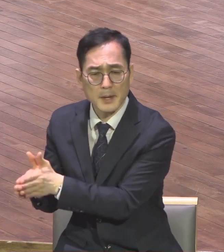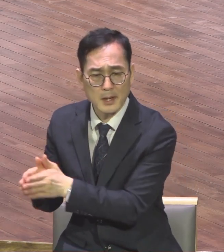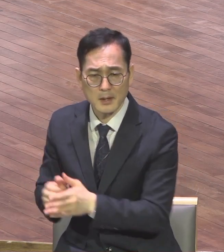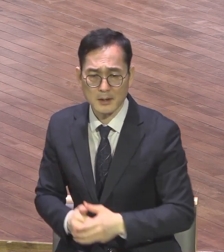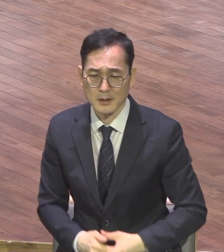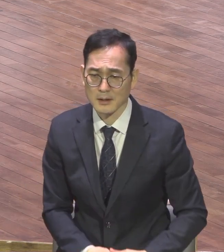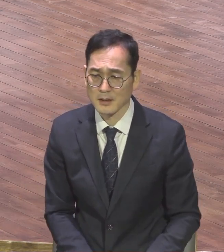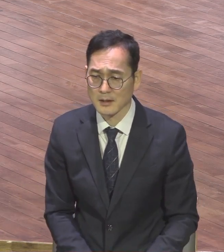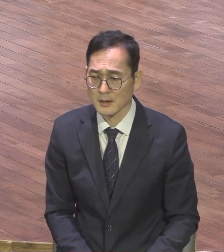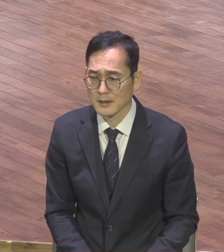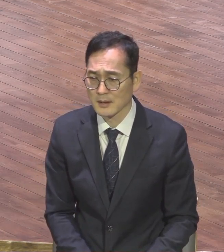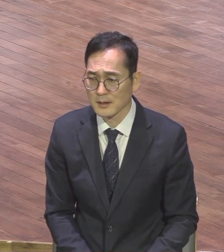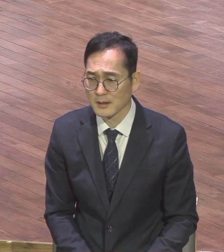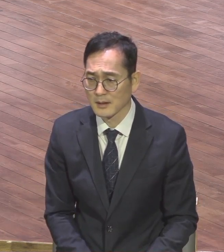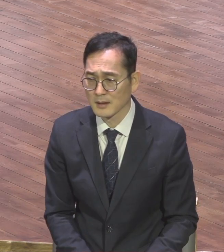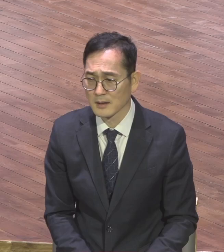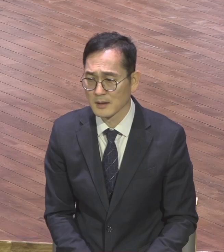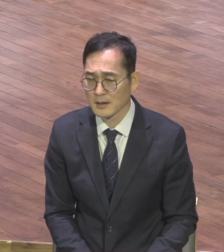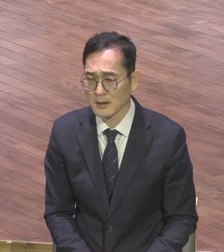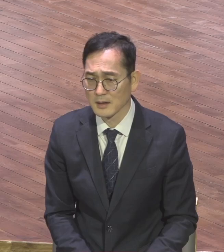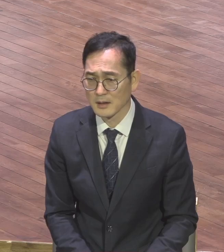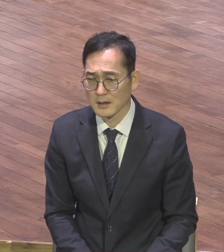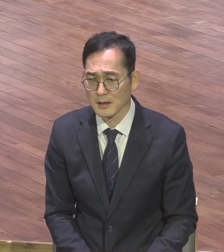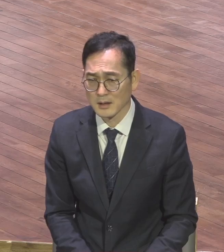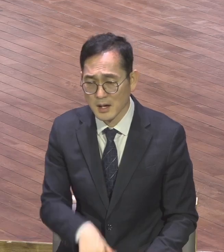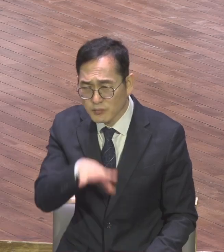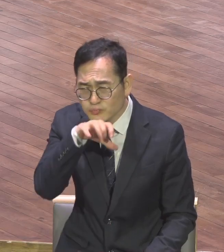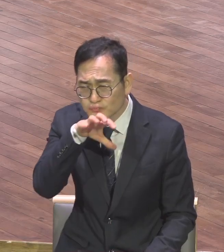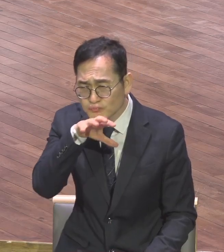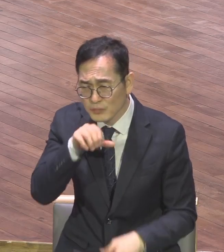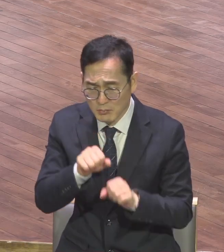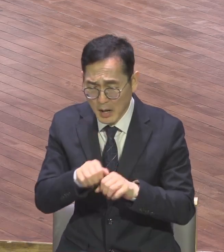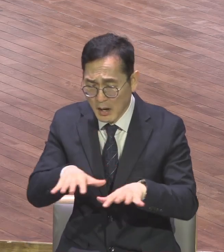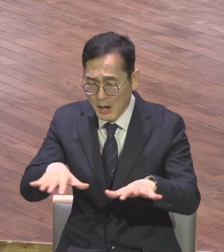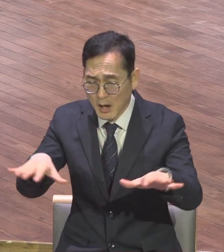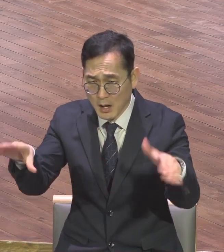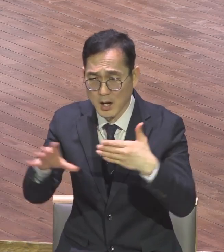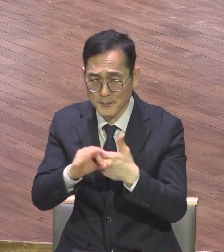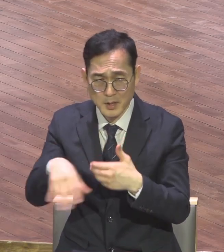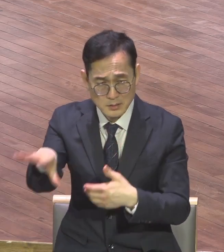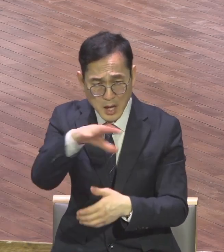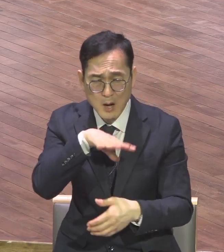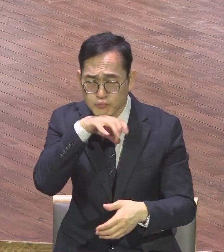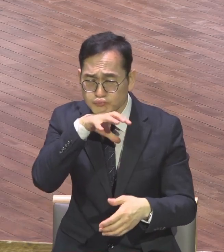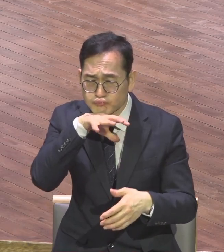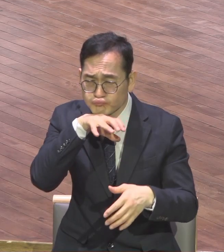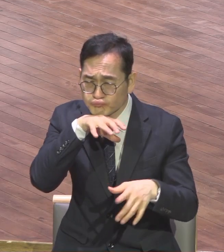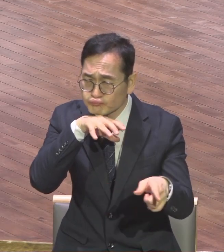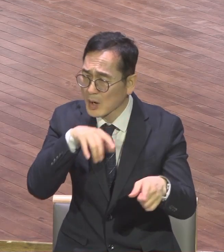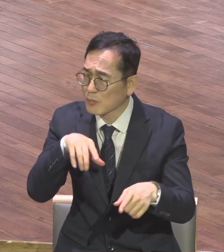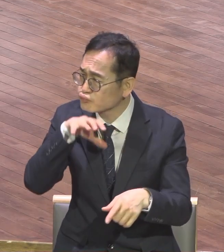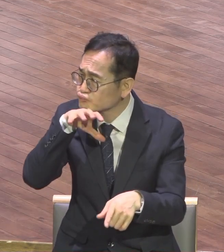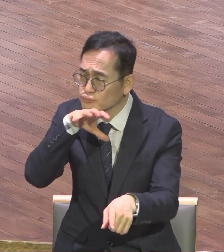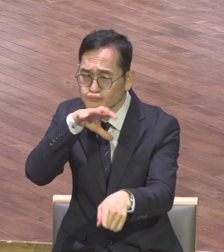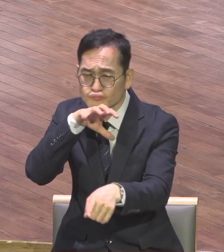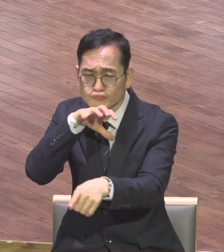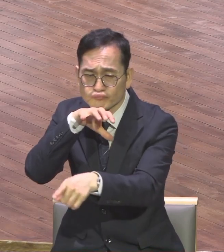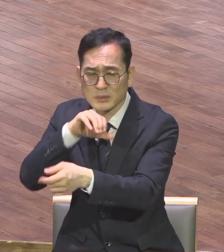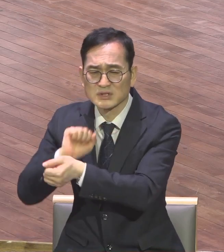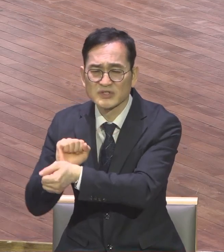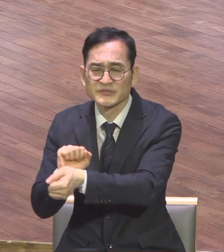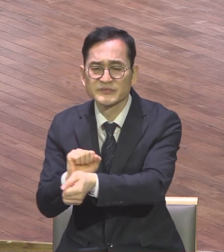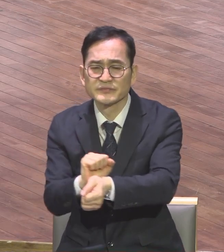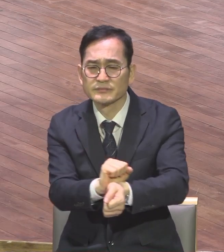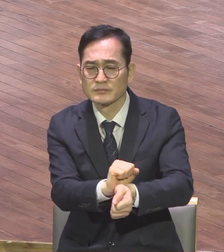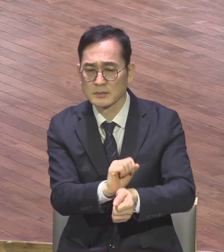안 되는 거요. 전부 교회 불평, 목사님들 불평, 뭐 계속 불평, 불평이 전염돼가 싹